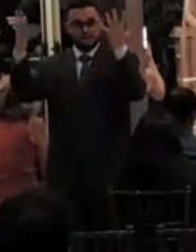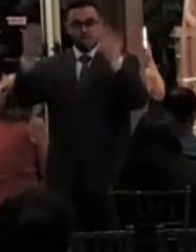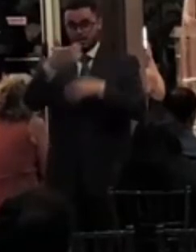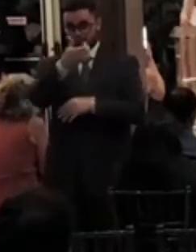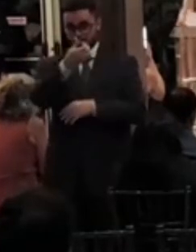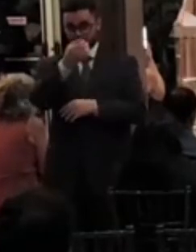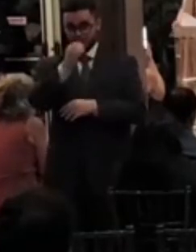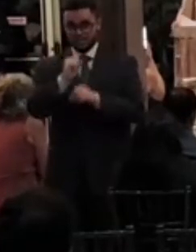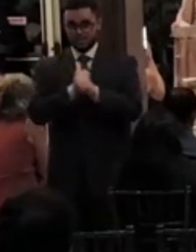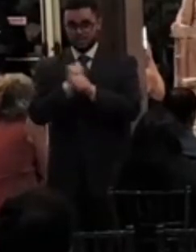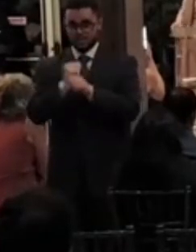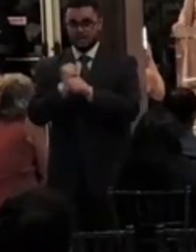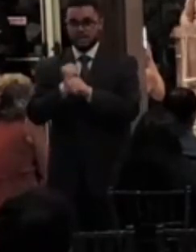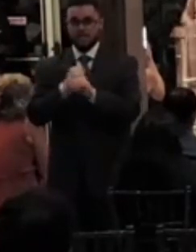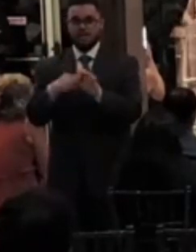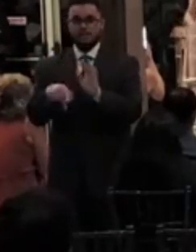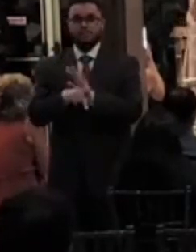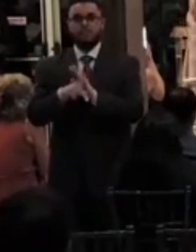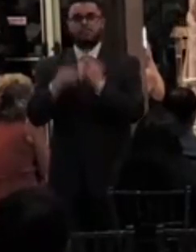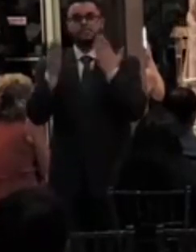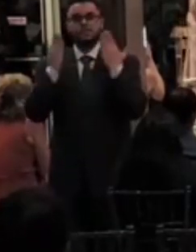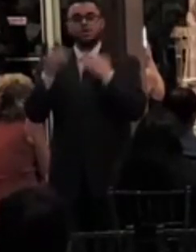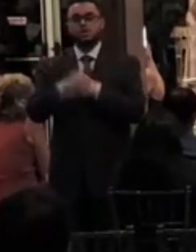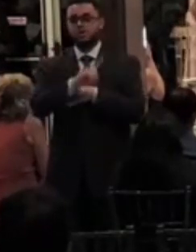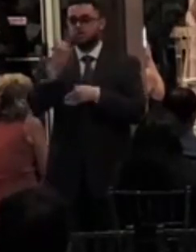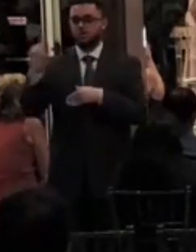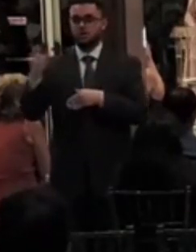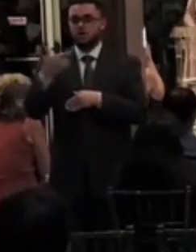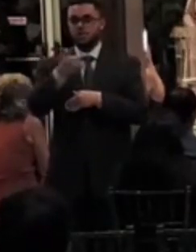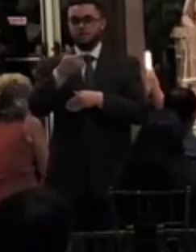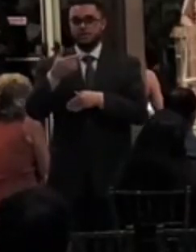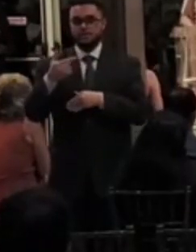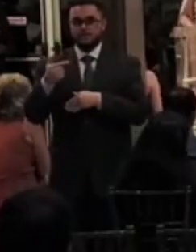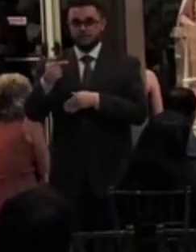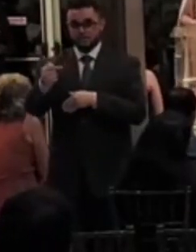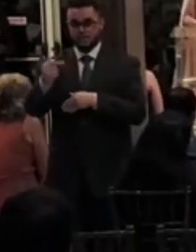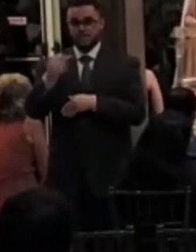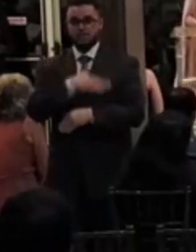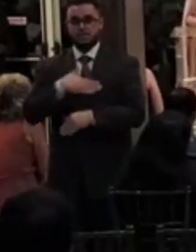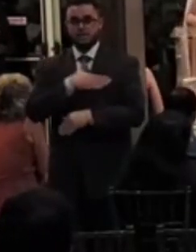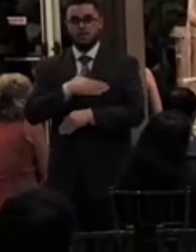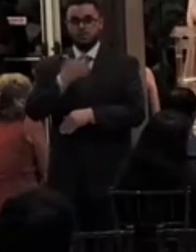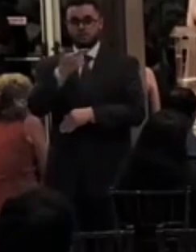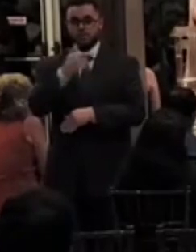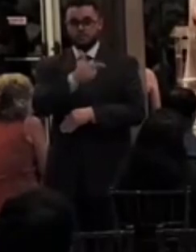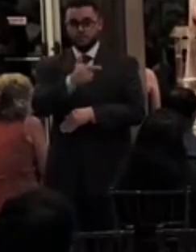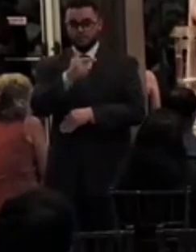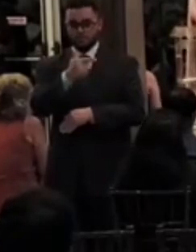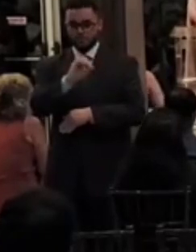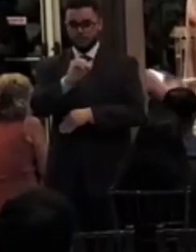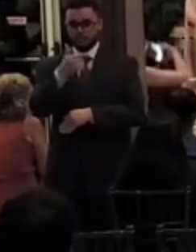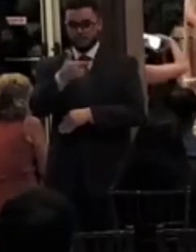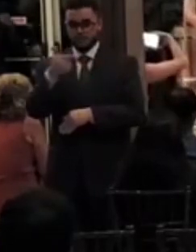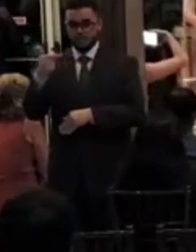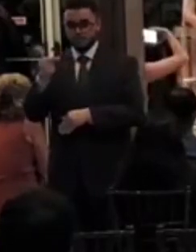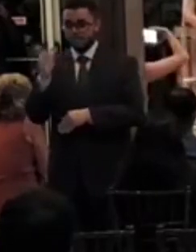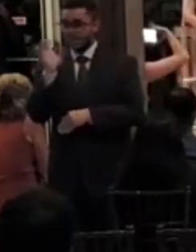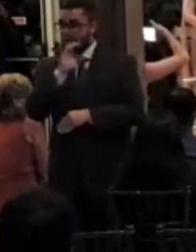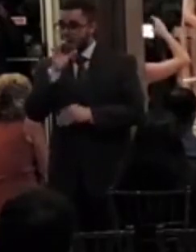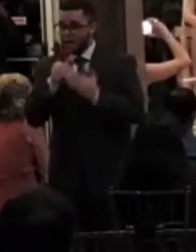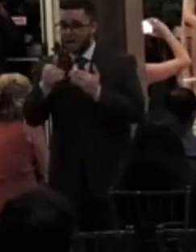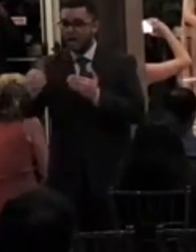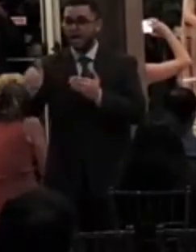da psicologia no dia 27 de agosto de 2022. Prestes a completar 60 anos,